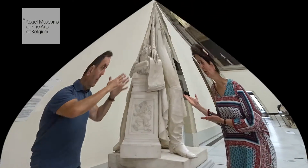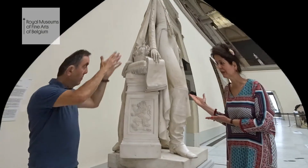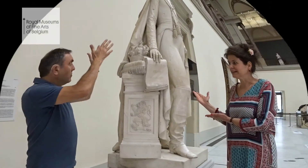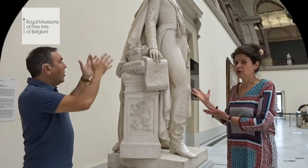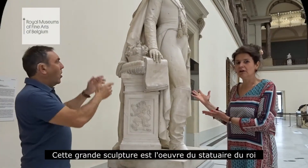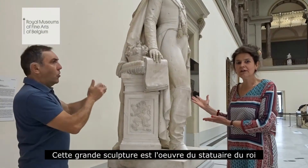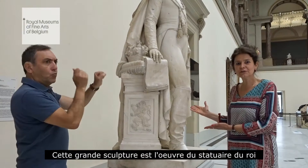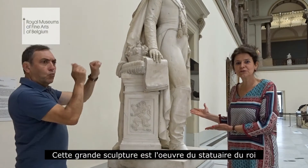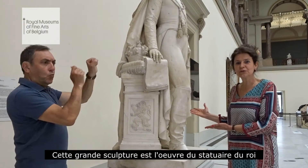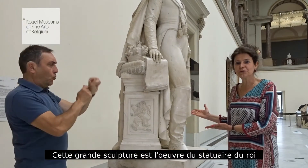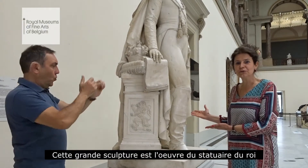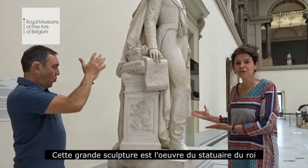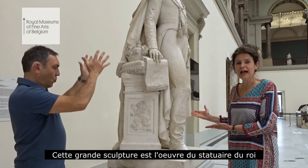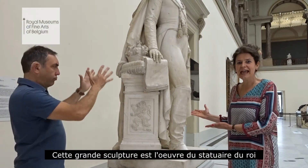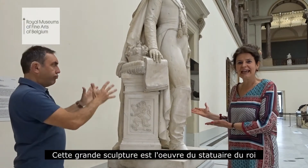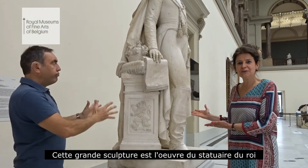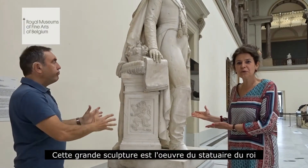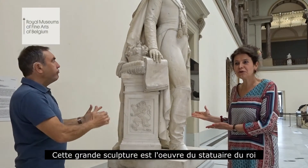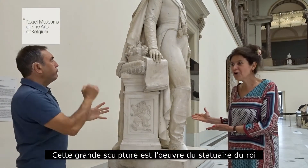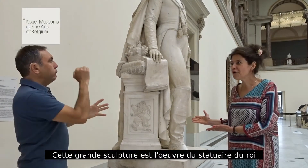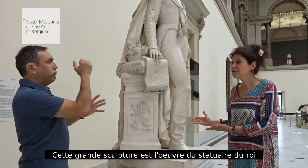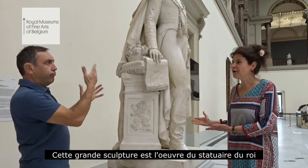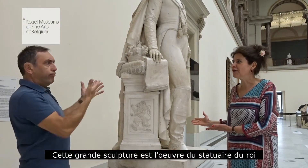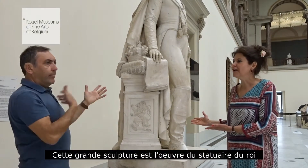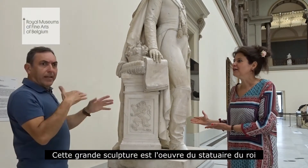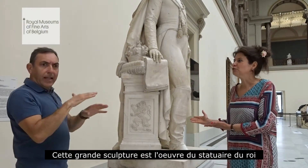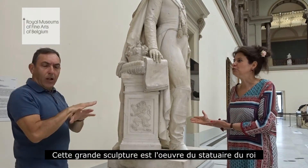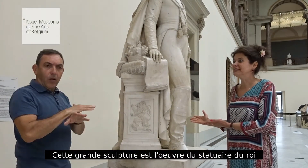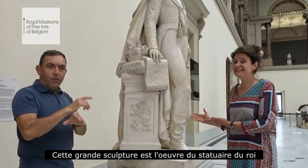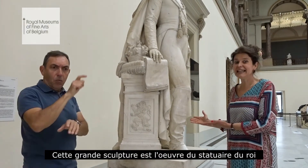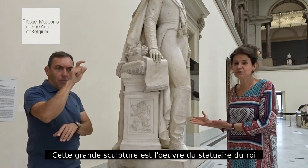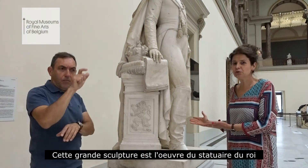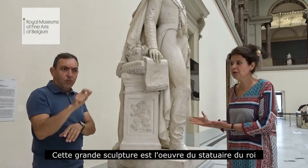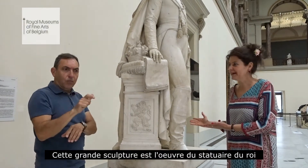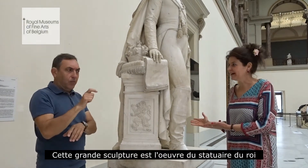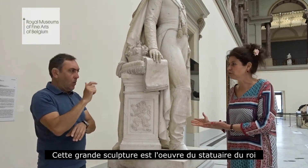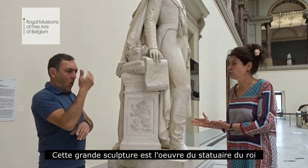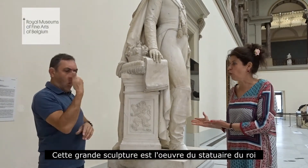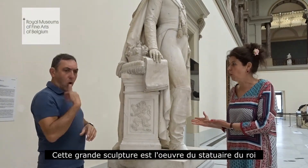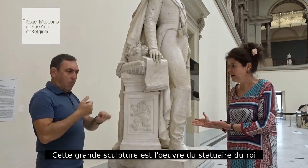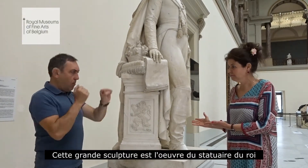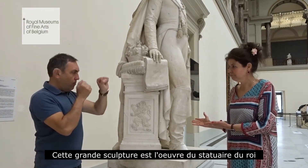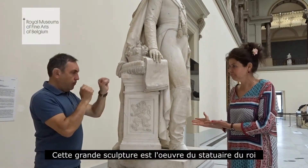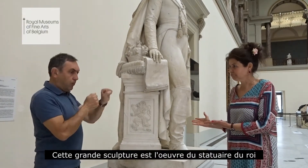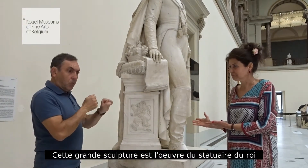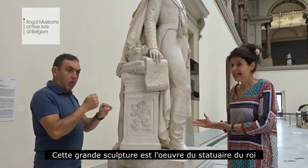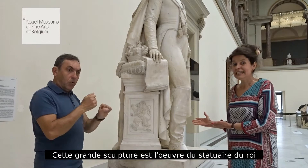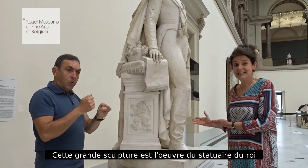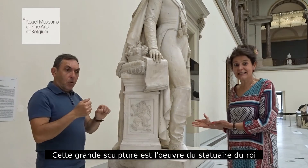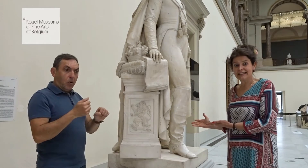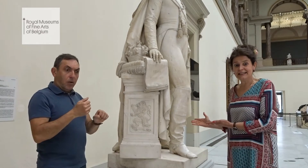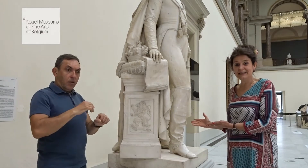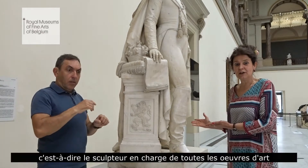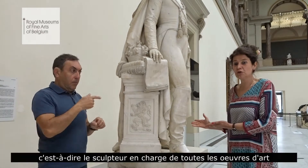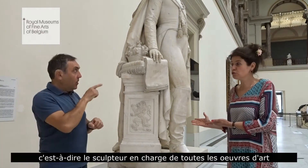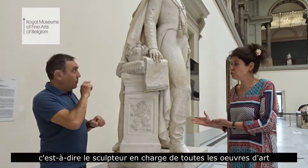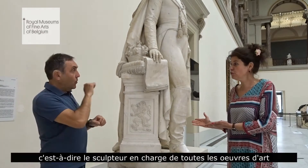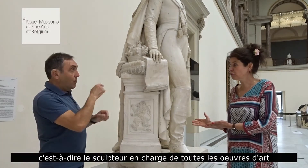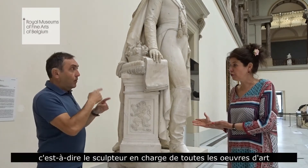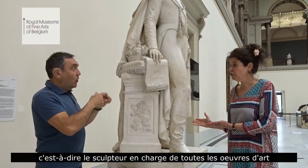Cette grande sculpture est donc l'œuvre du statuaire du roi, c'est-à-dire le sculpteur